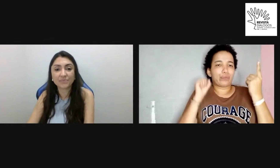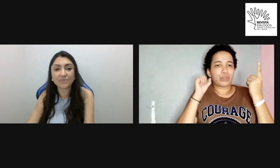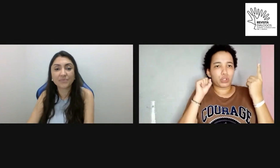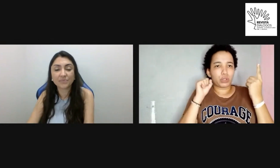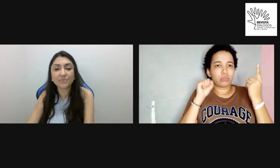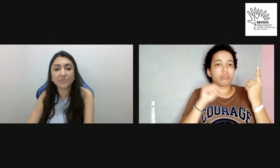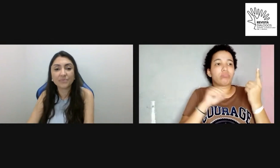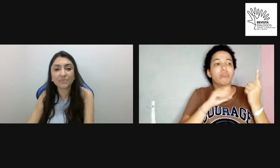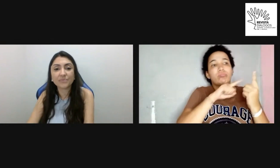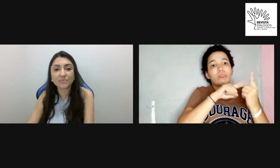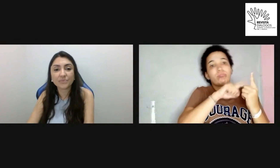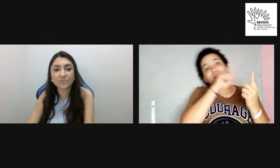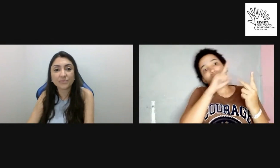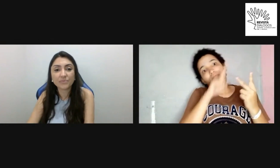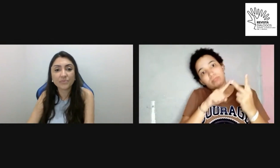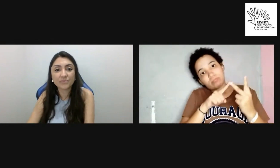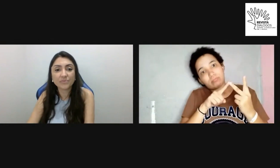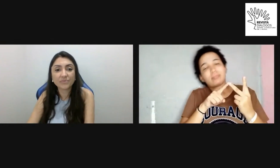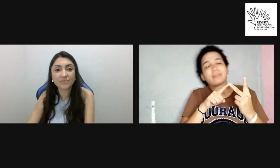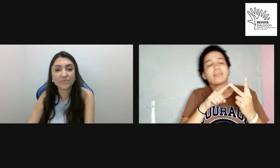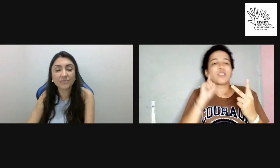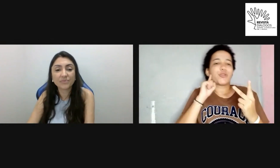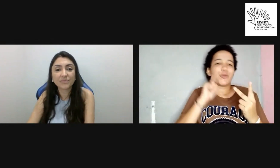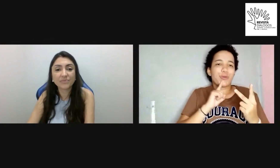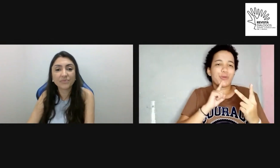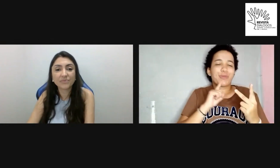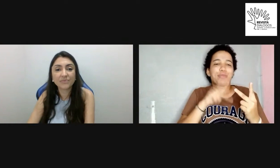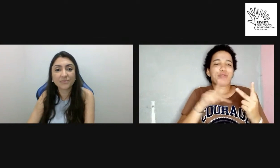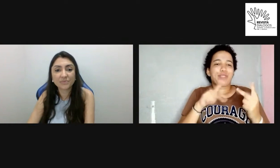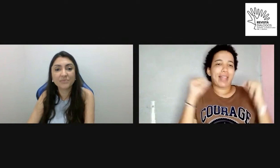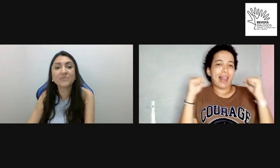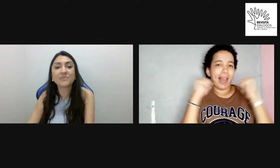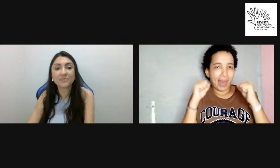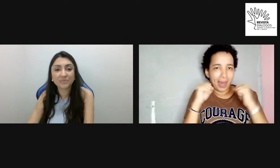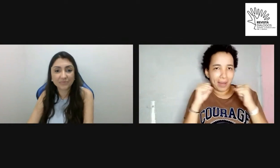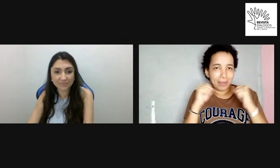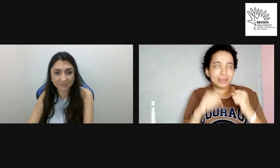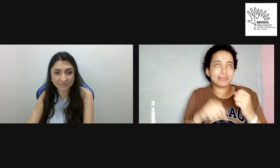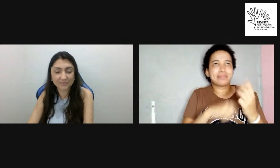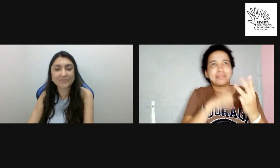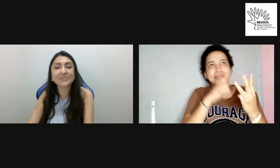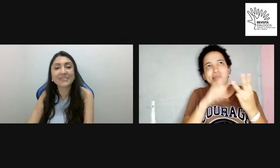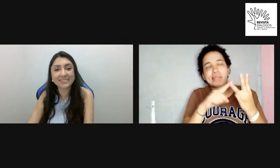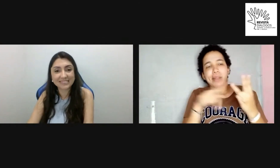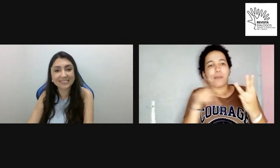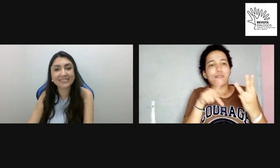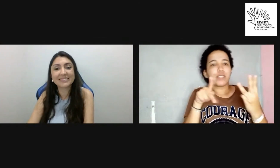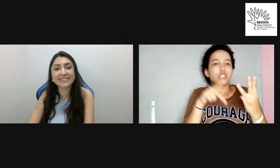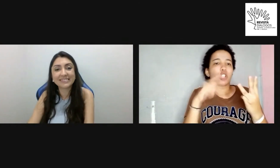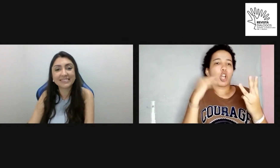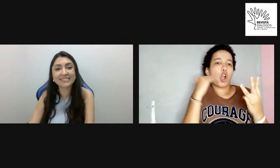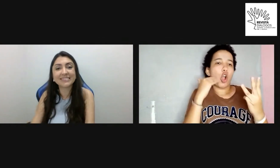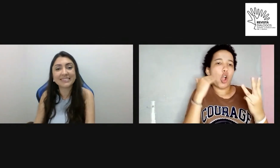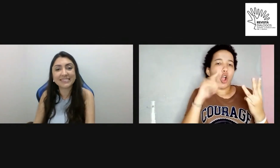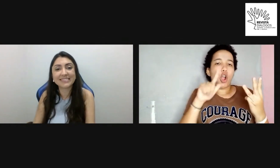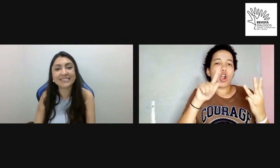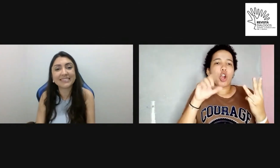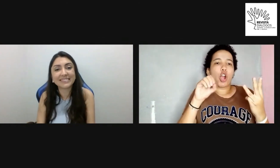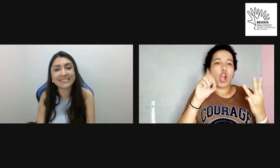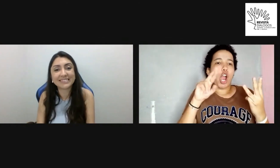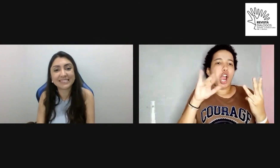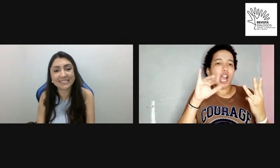Ela foi a primeira ouvinte. Aí depois eu conheci o professor surdo Kleber,